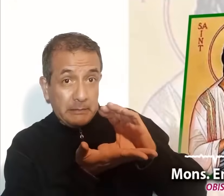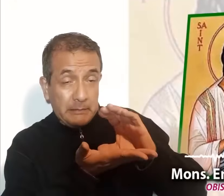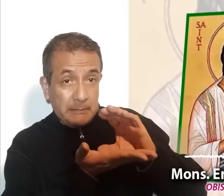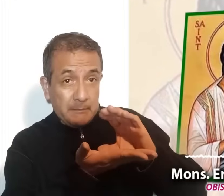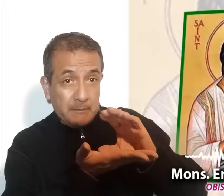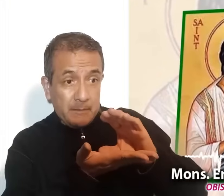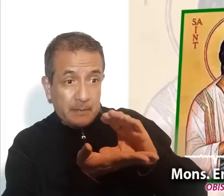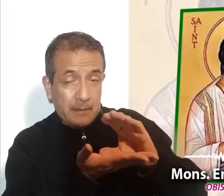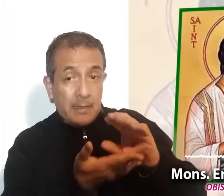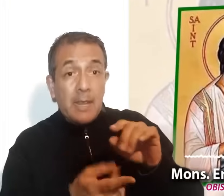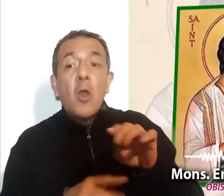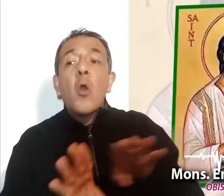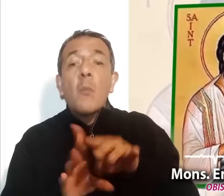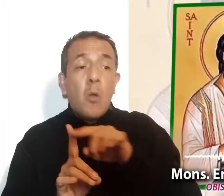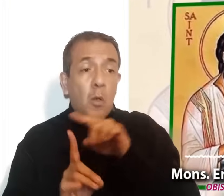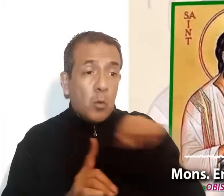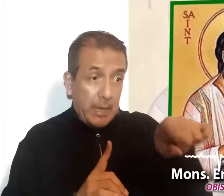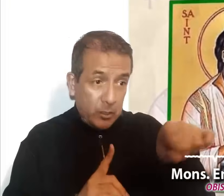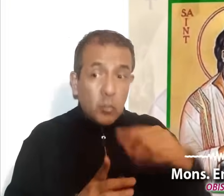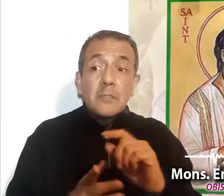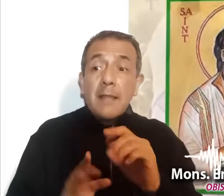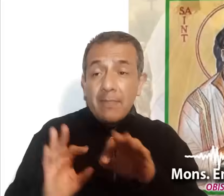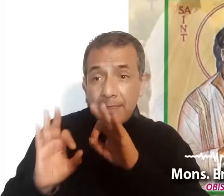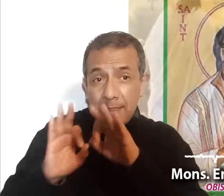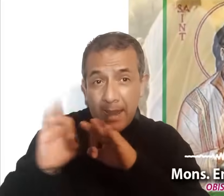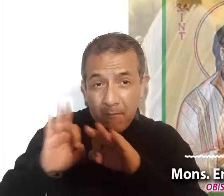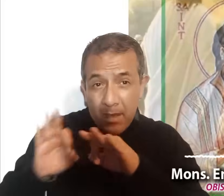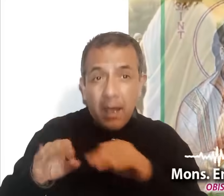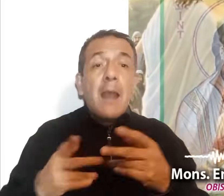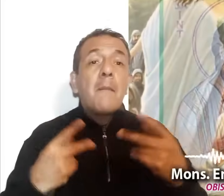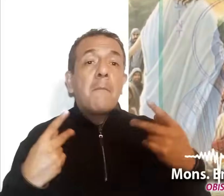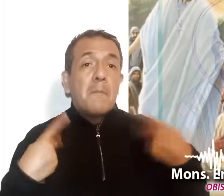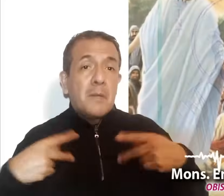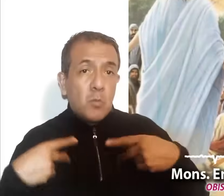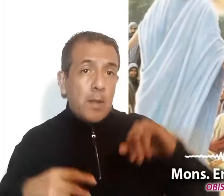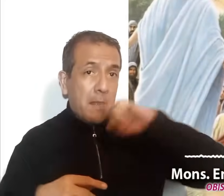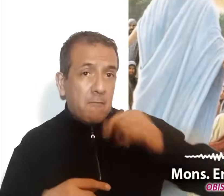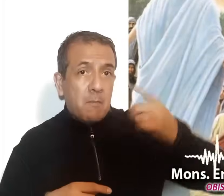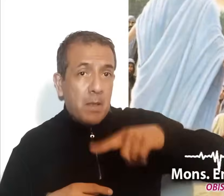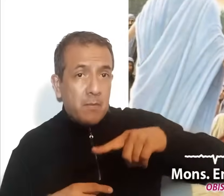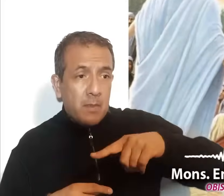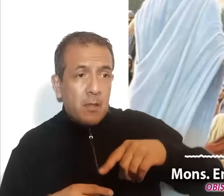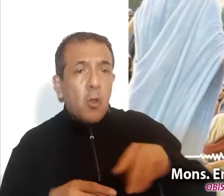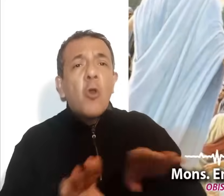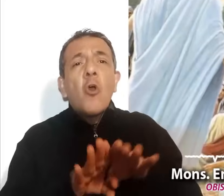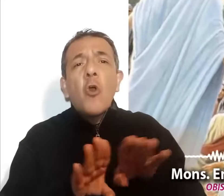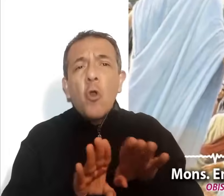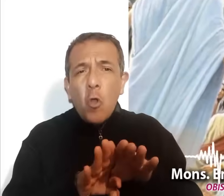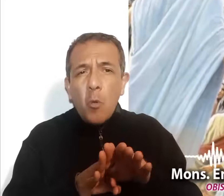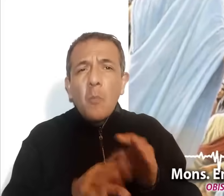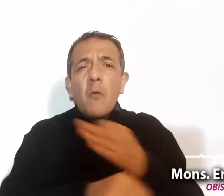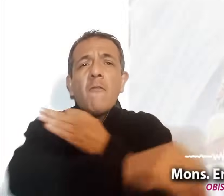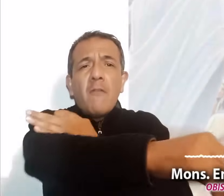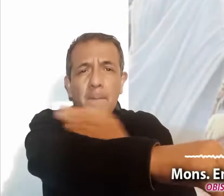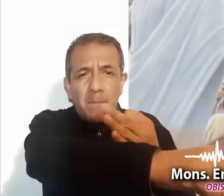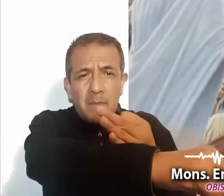un patrón con sus exigencias, cómo educarían a la familia, para cuánto les alcanzaría con lo